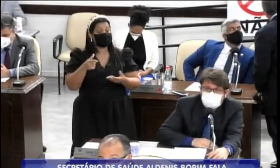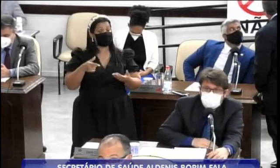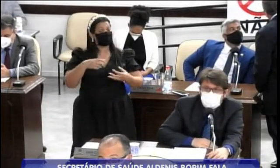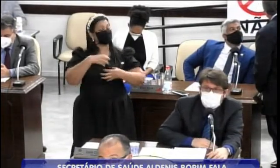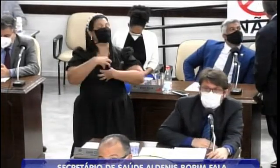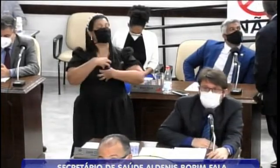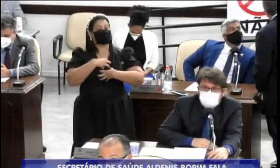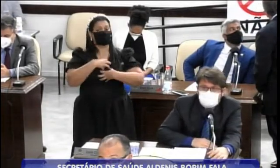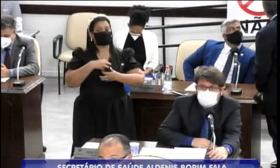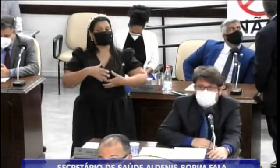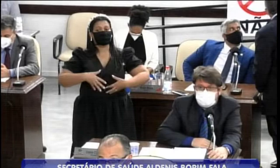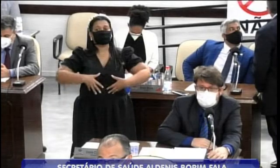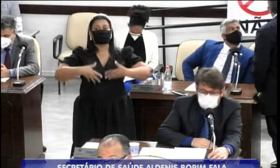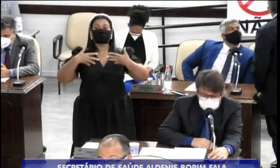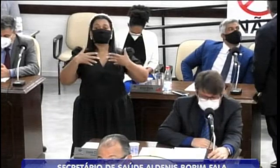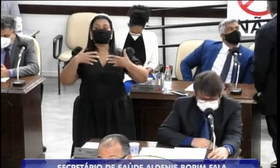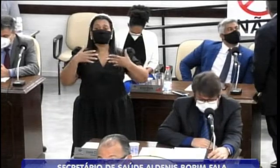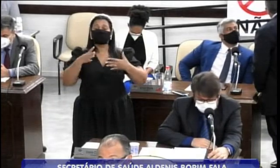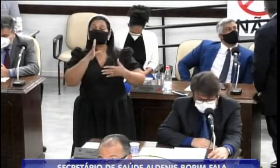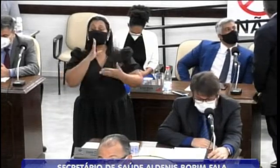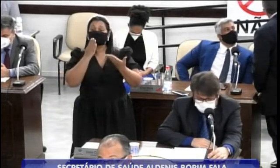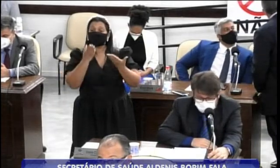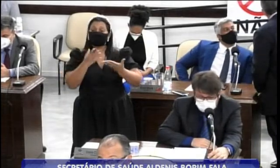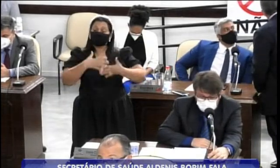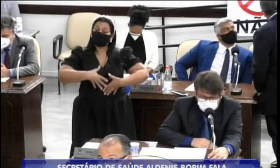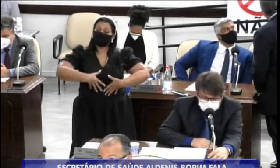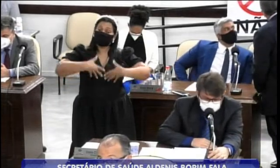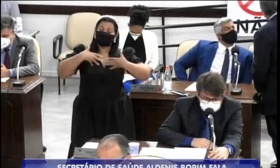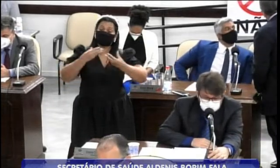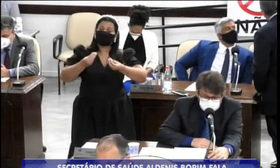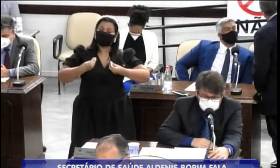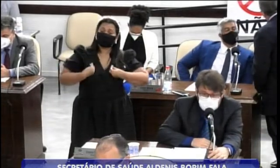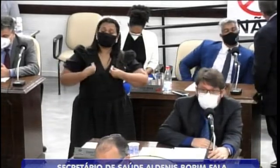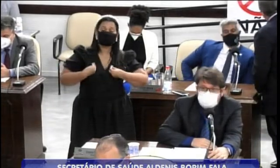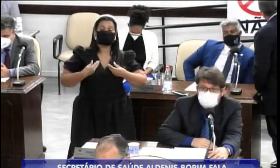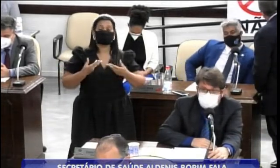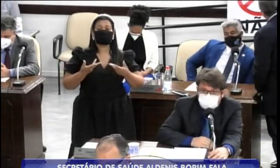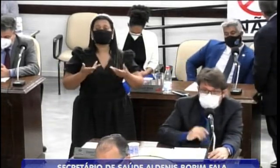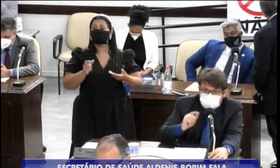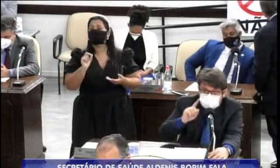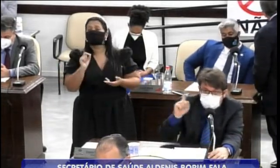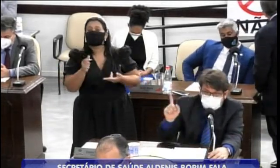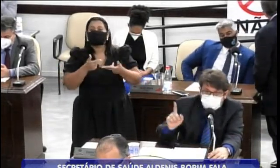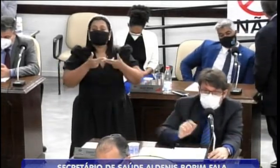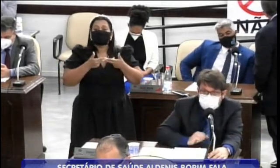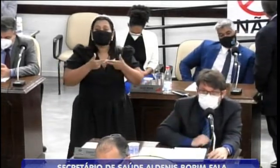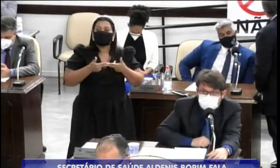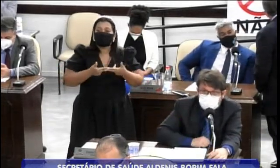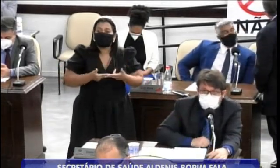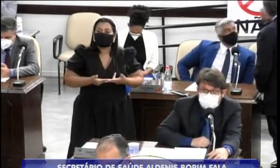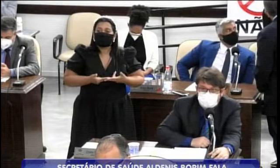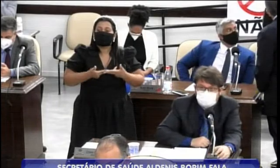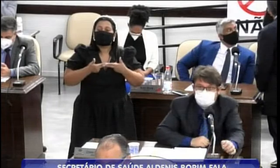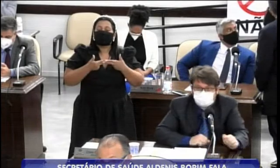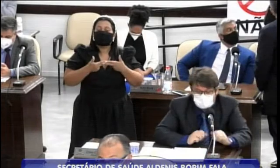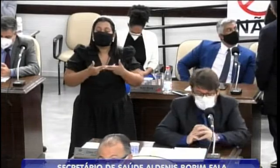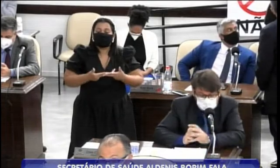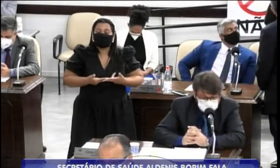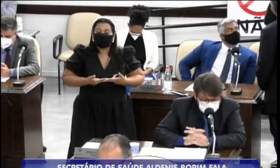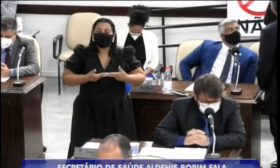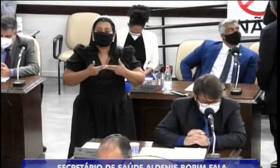privilégio, porque me trouxe o que é resiliência em seu sentido máximo da palavra.